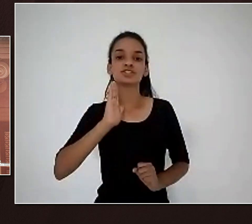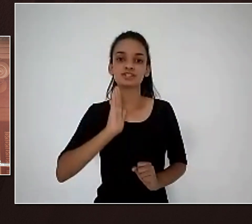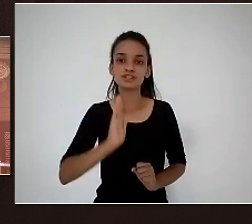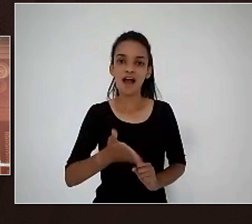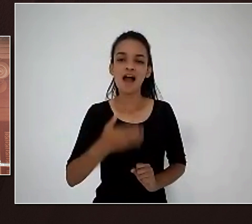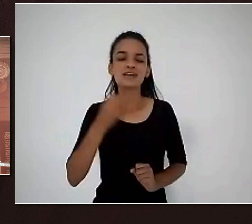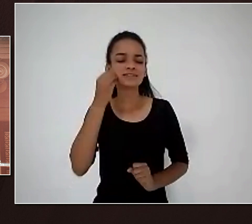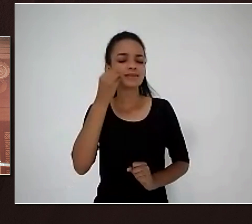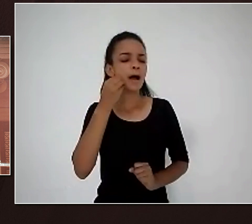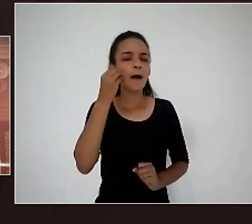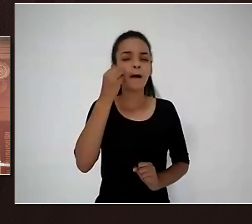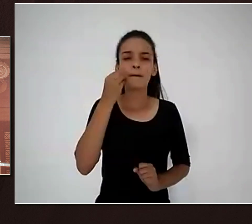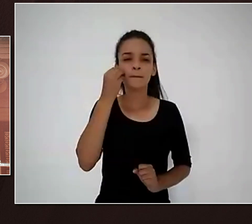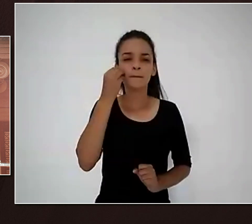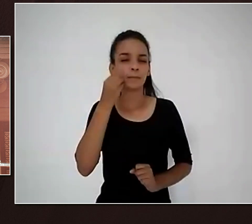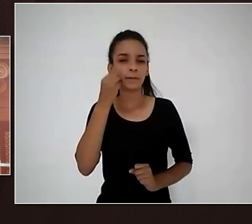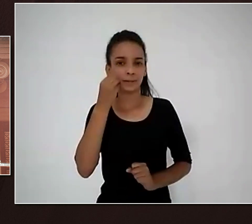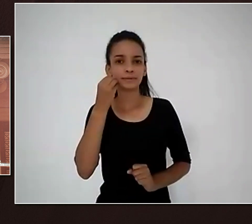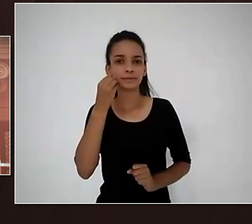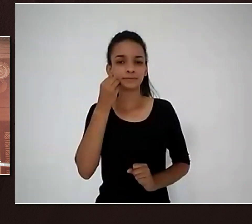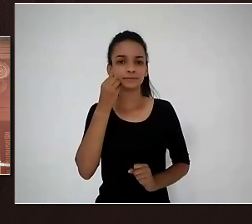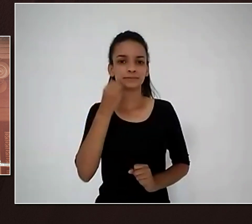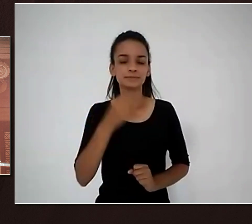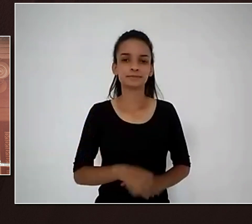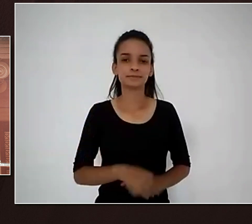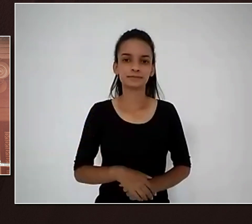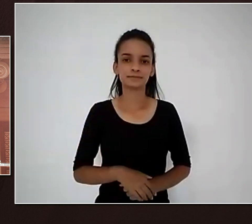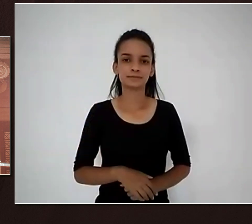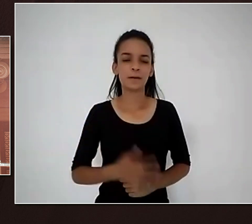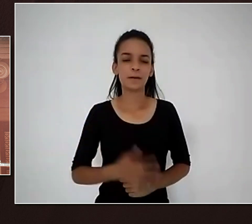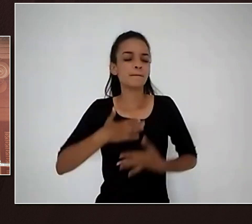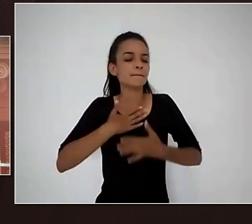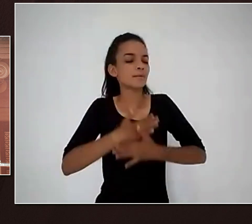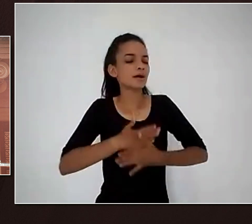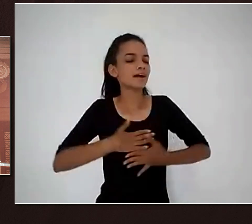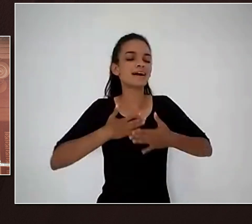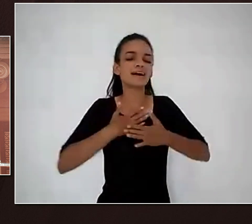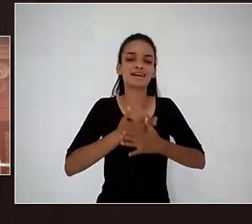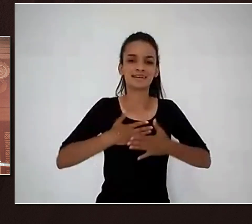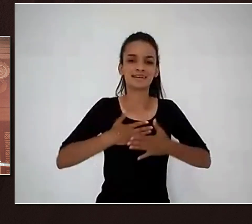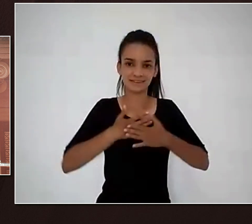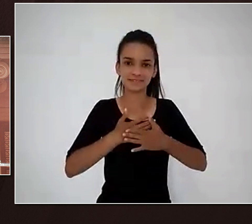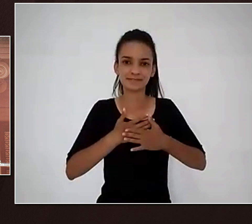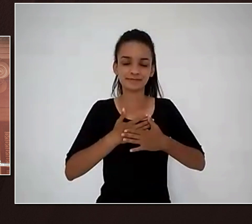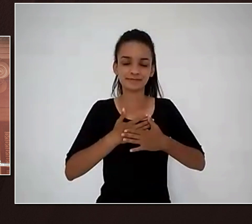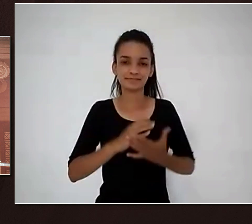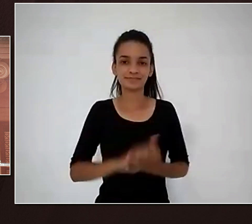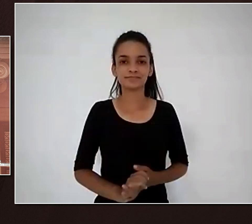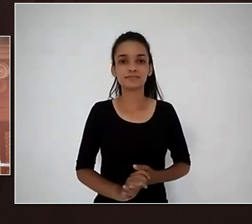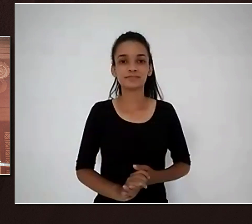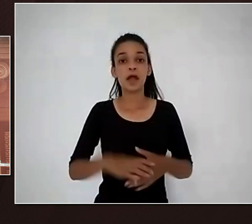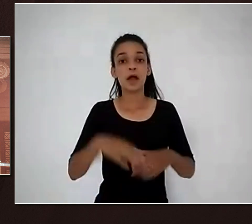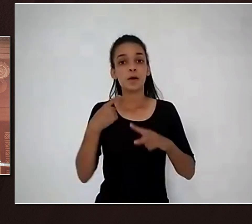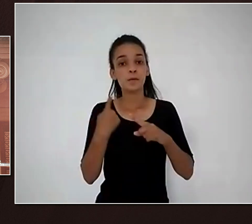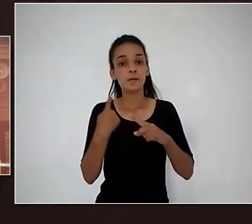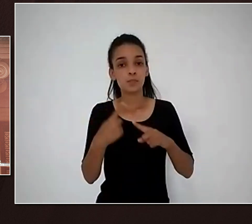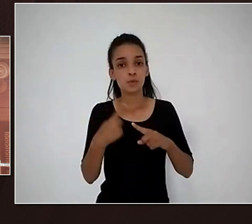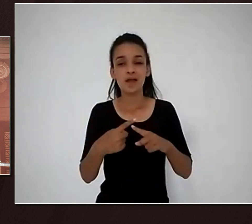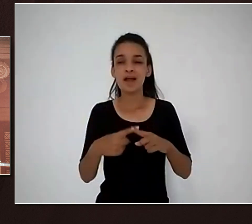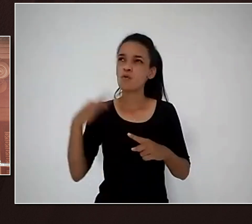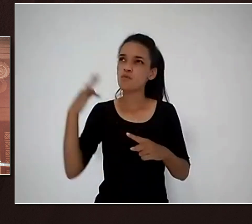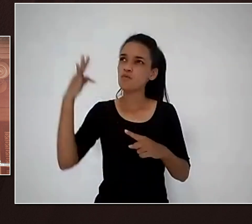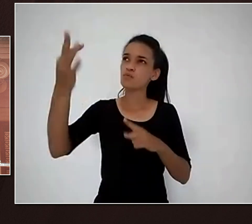igreja. E no milênio, o milênio será o paraíso, como também um